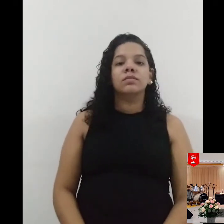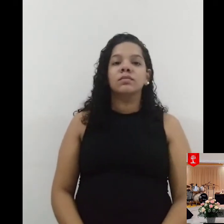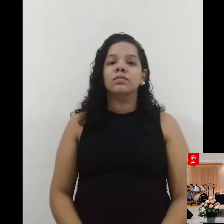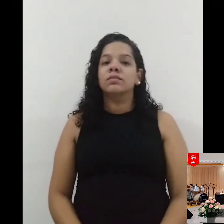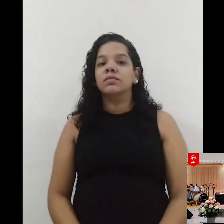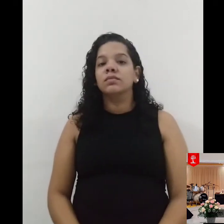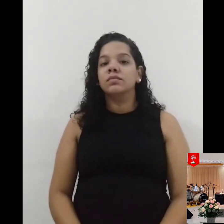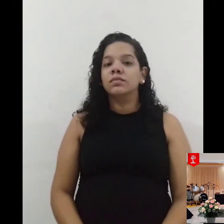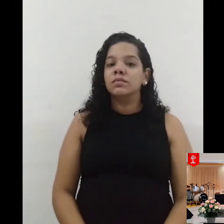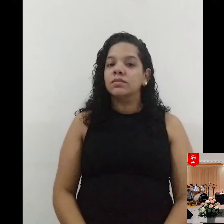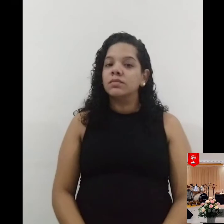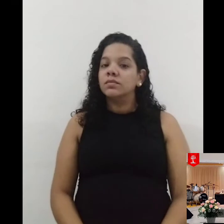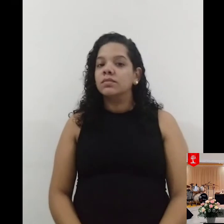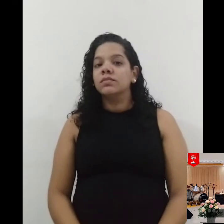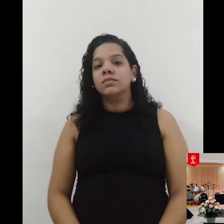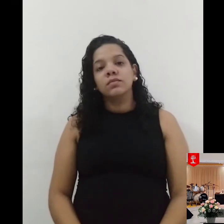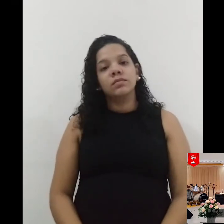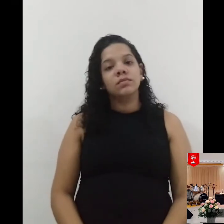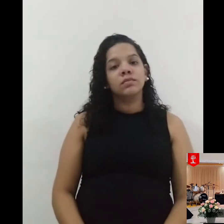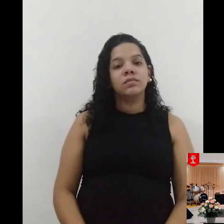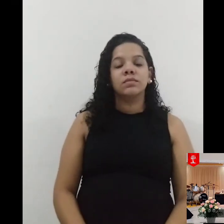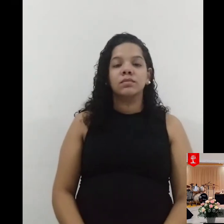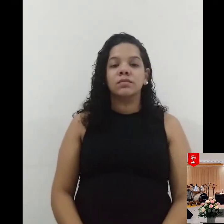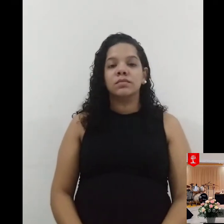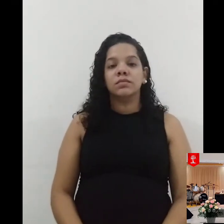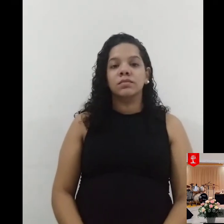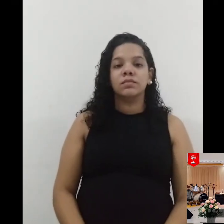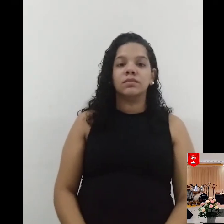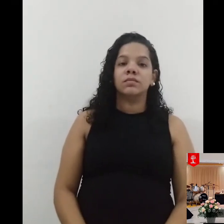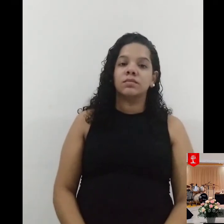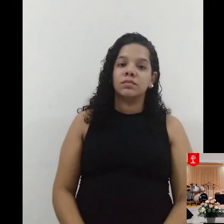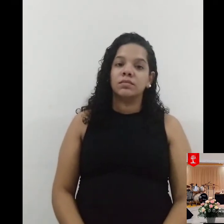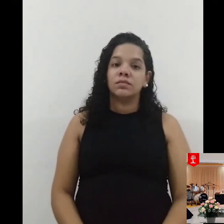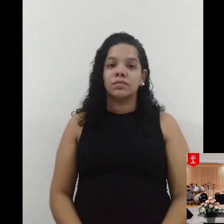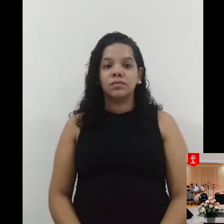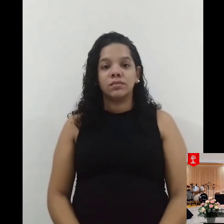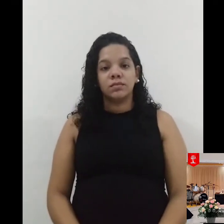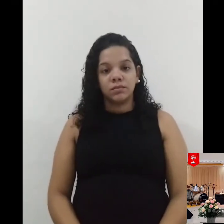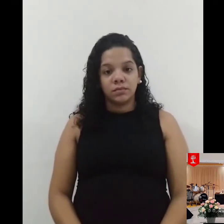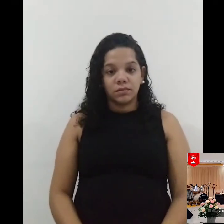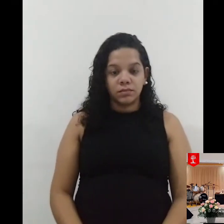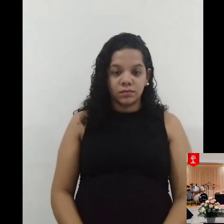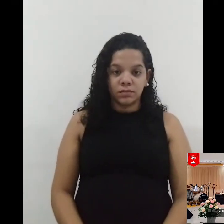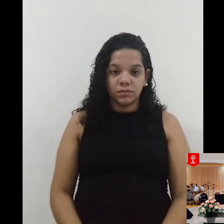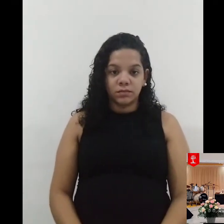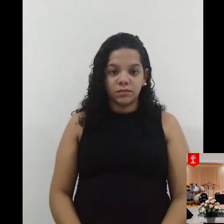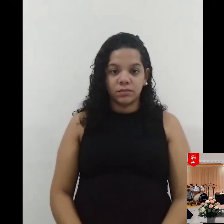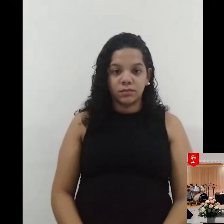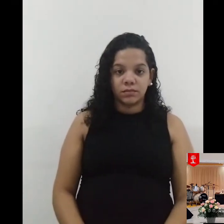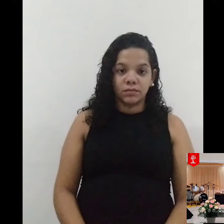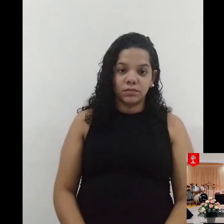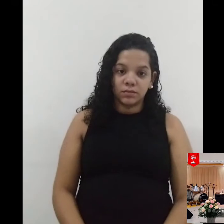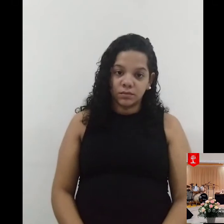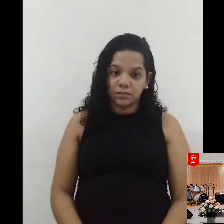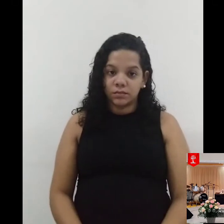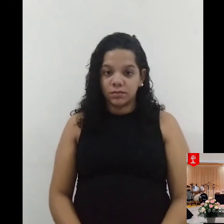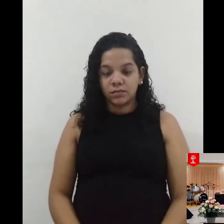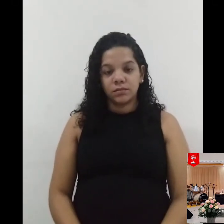Tu és soberano sobre a terra, sobre os céus tu